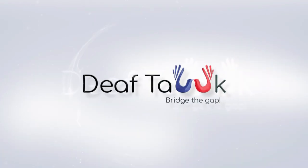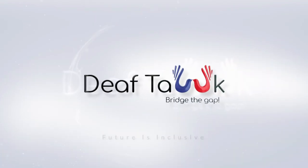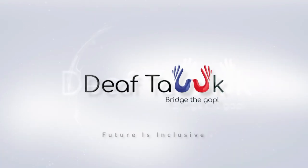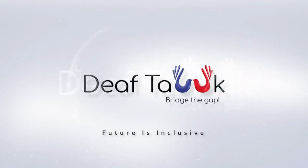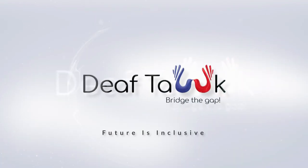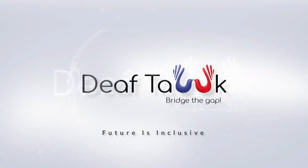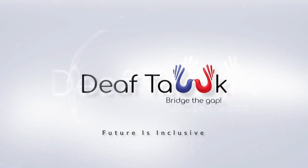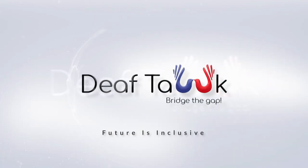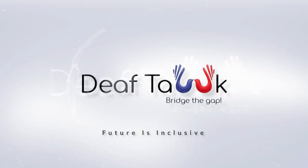موسیقی